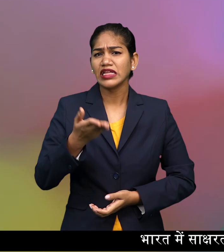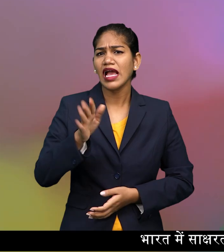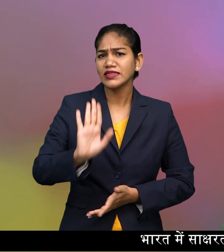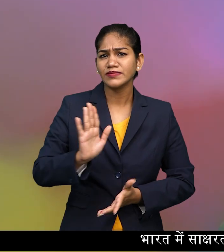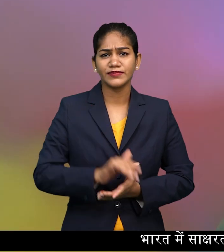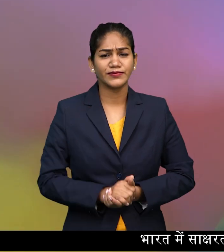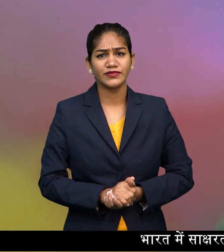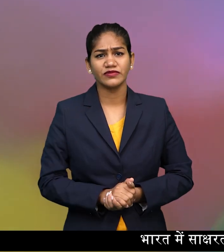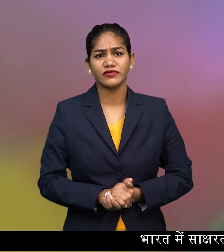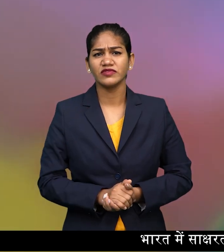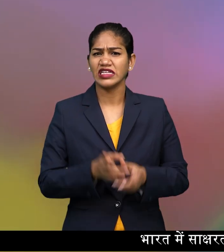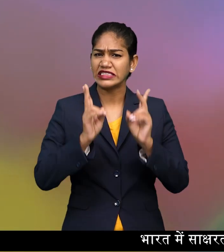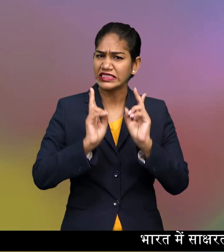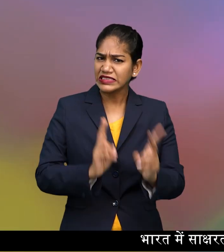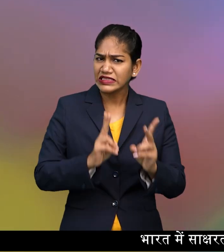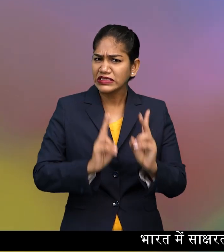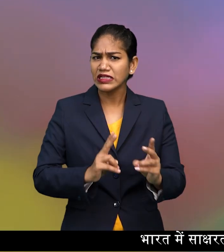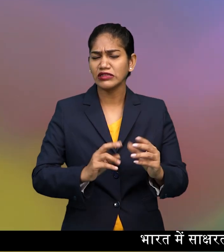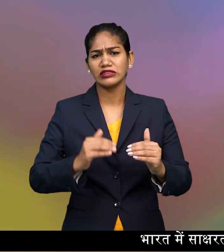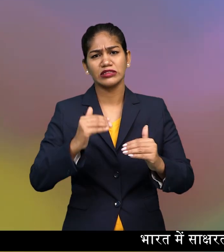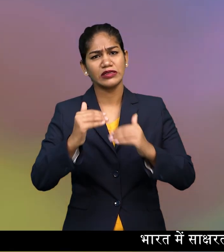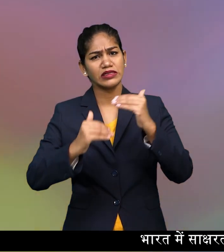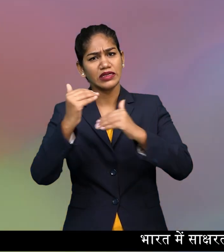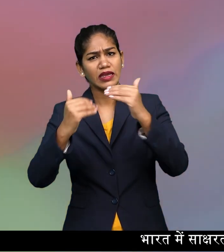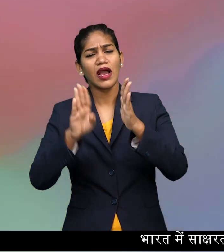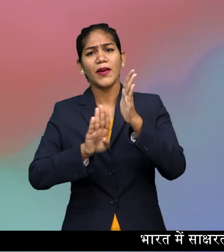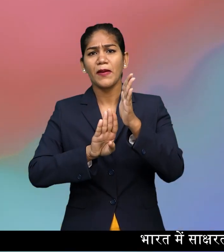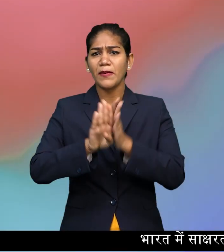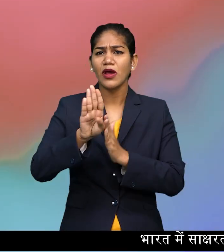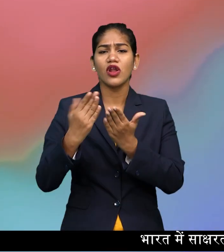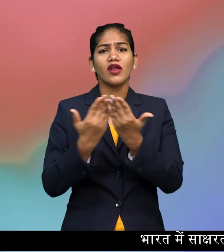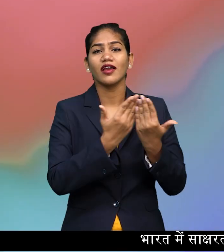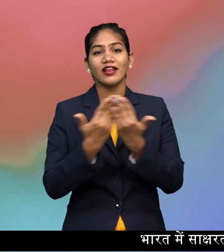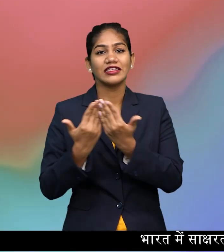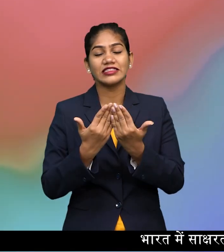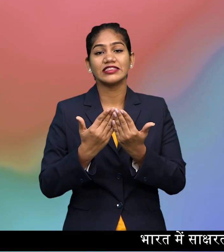भारत में साक्षरता के स्तर में लगातार सुधार हुआ है।